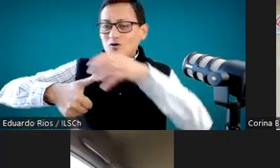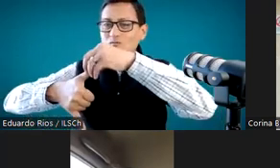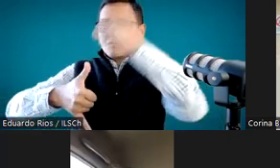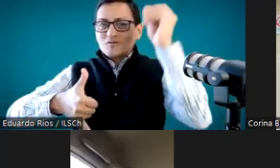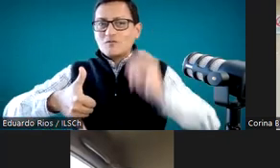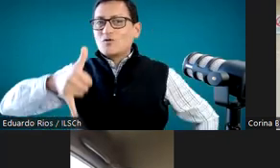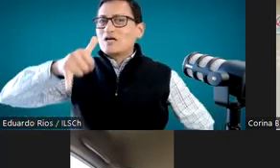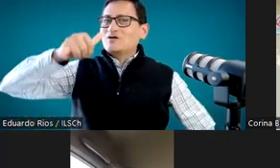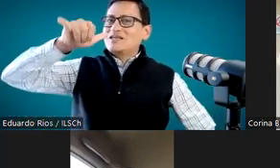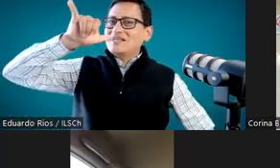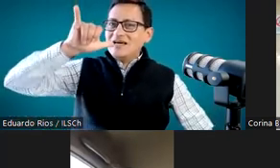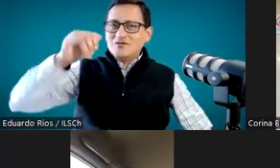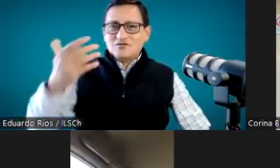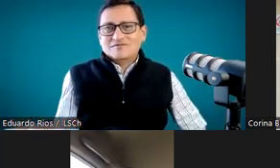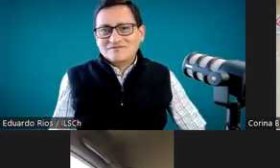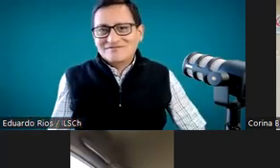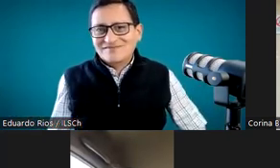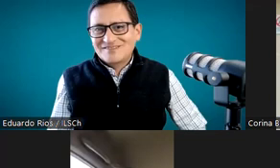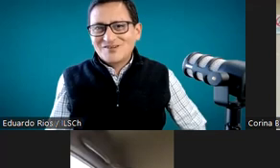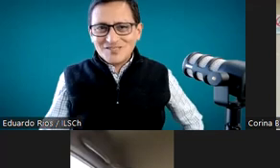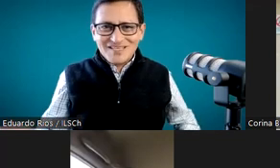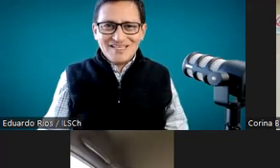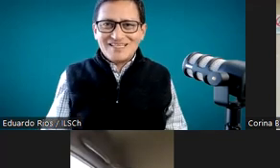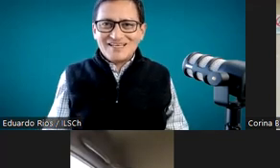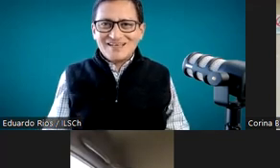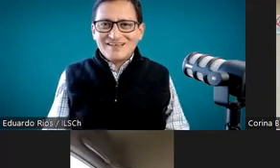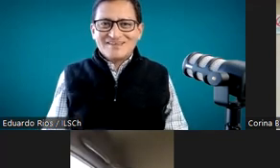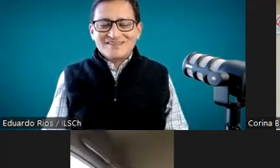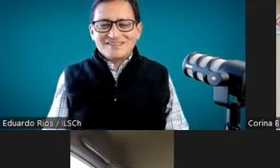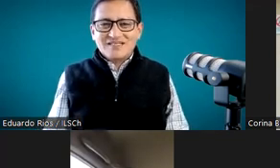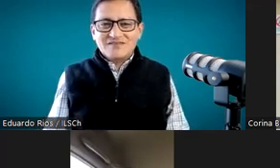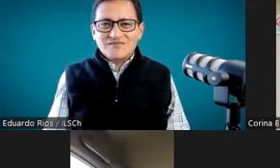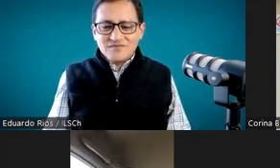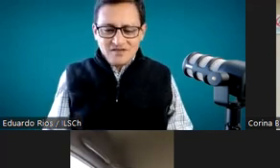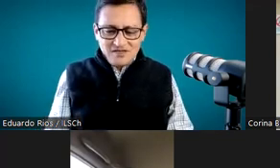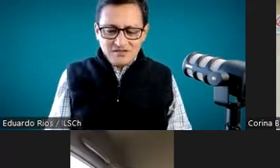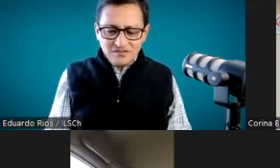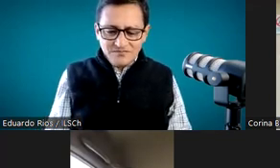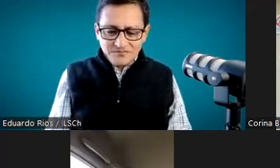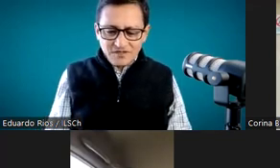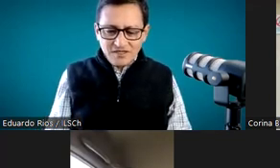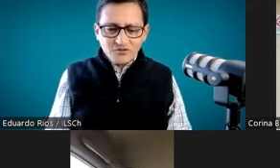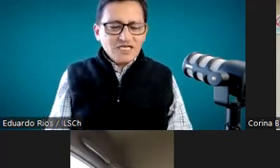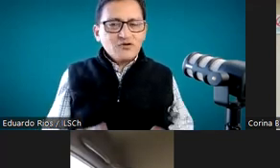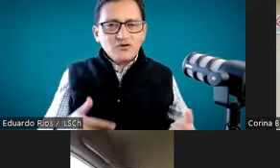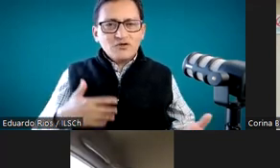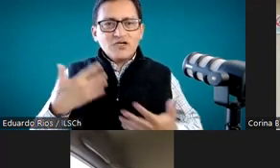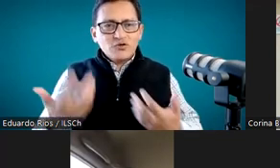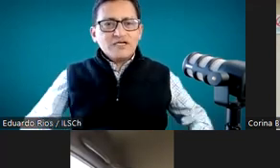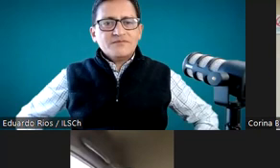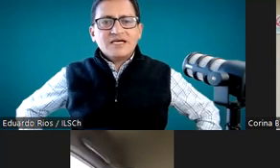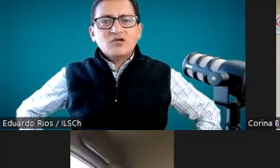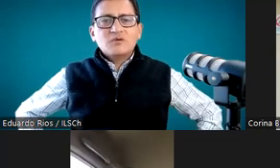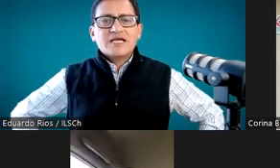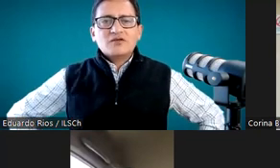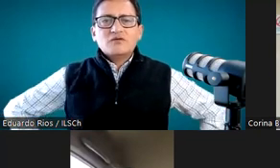o una botellita de algo. Son cosas distintas. ¿Se fijan? Entonces, eso ya nos va a